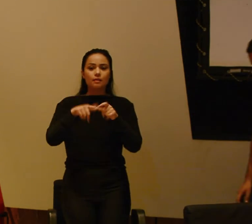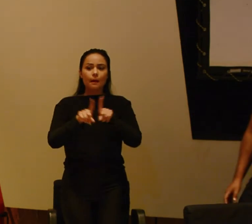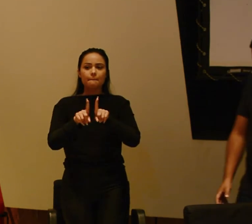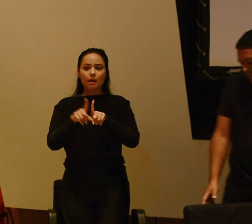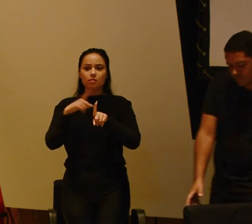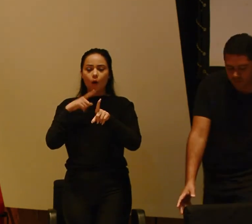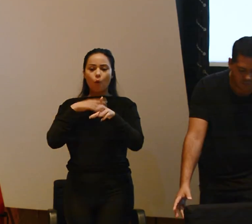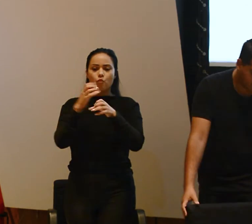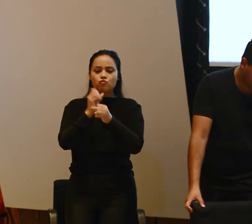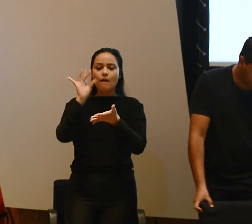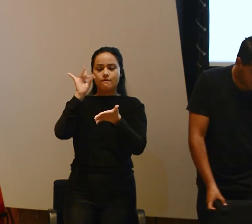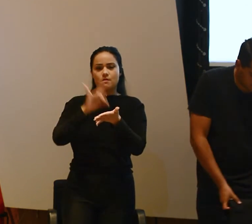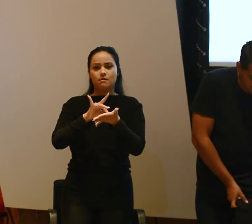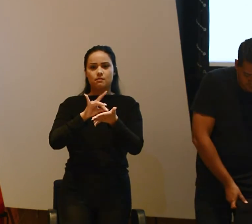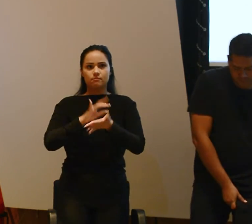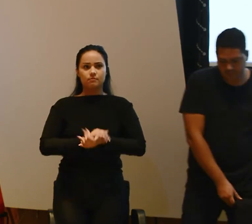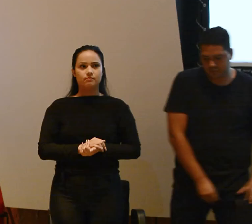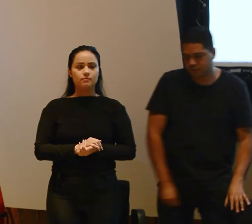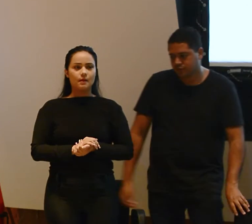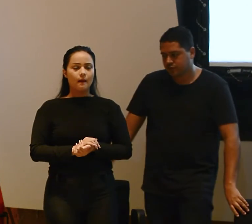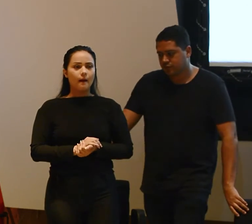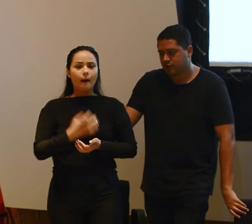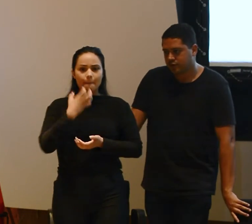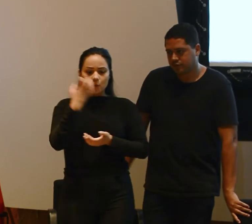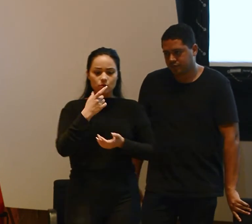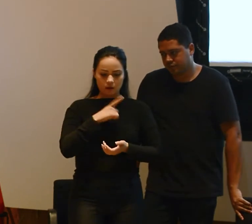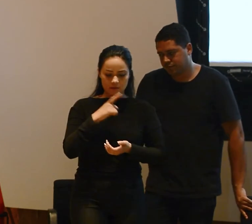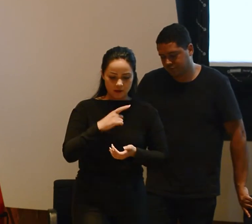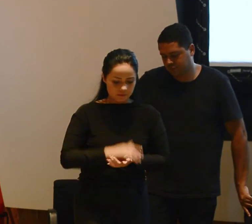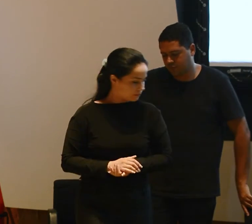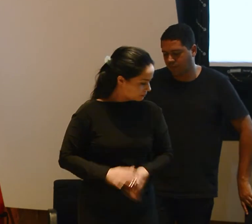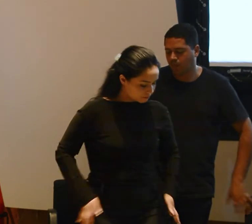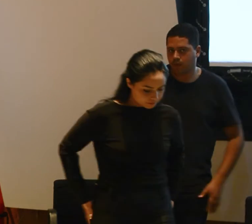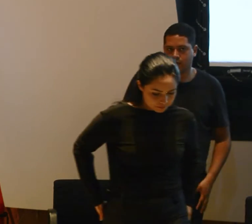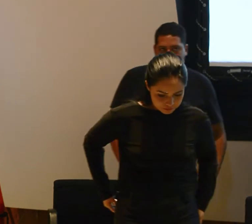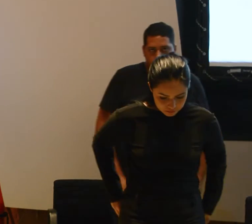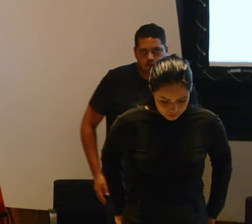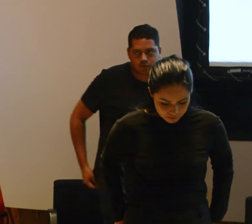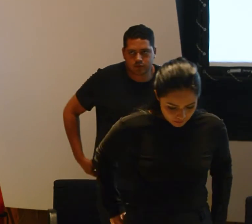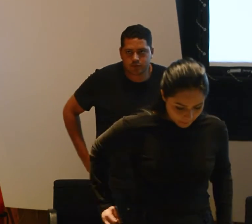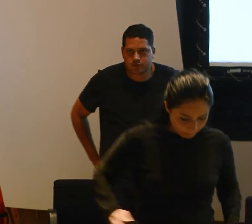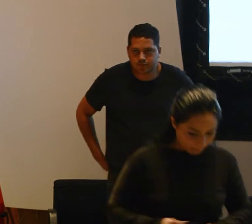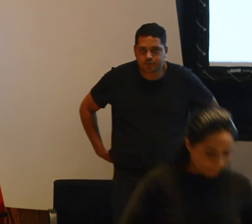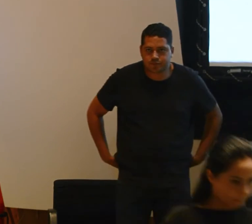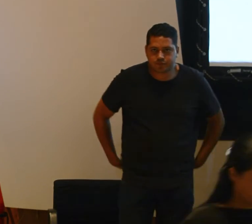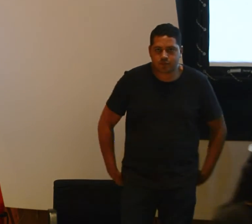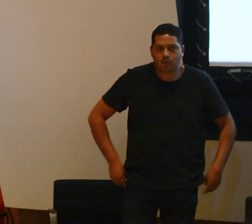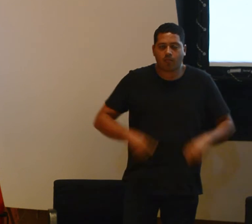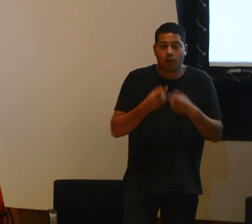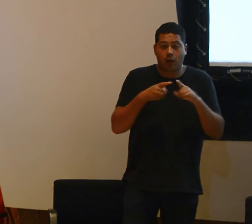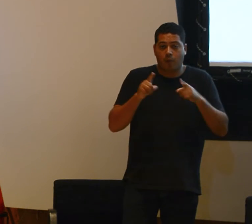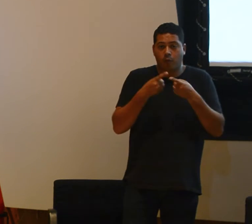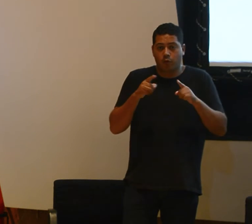tenha um resultado eficaz. E a música, ela acaba sendo a maneira que a criança com o TEA consegue